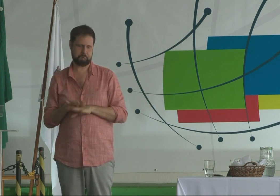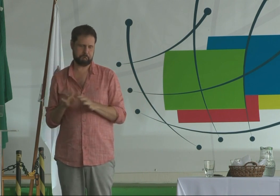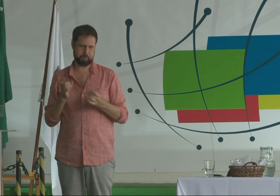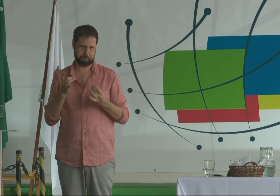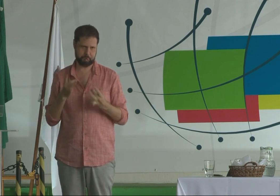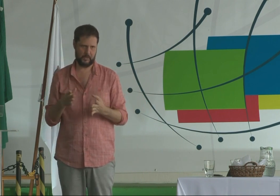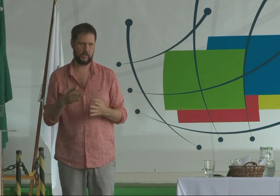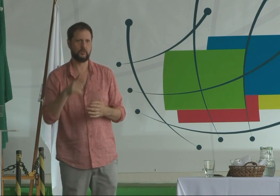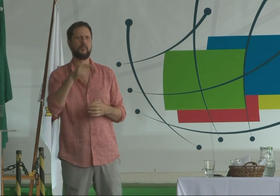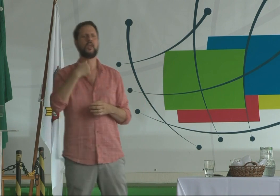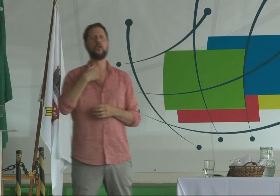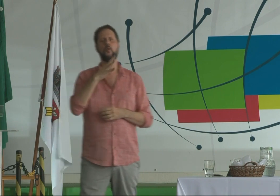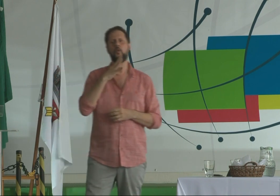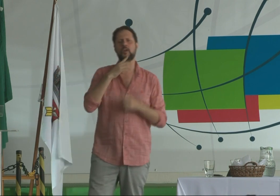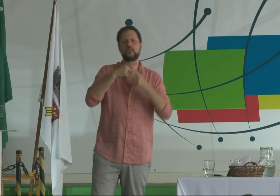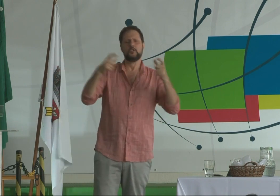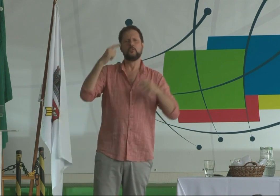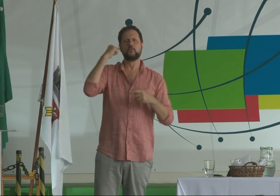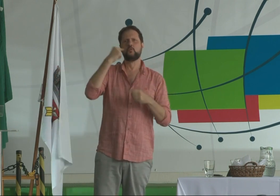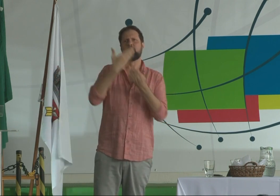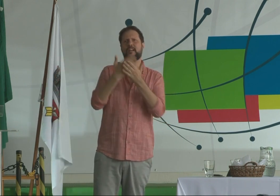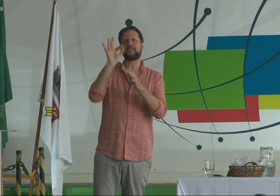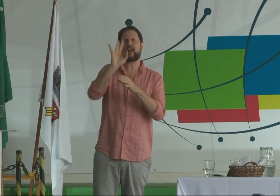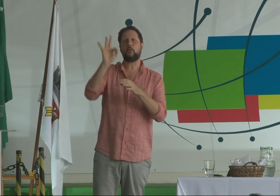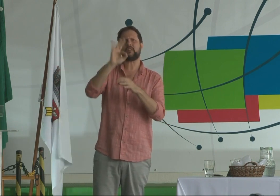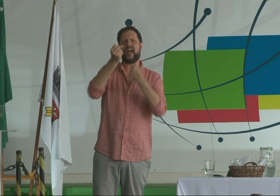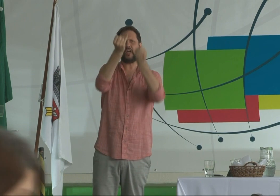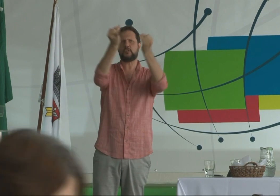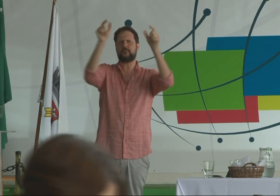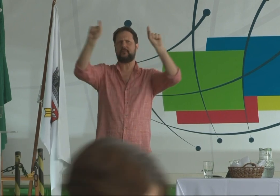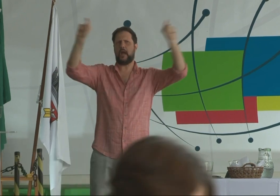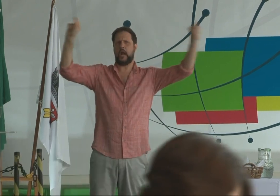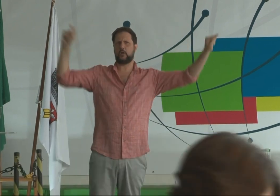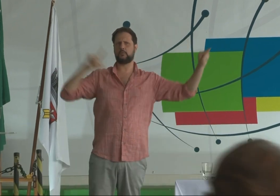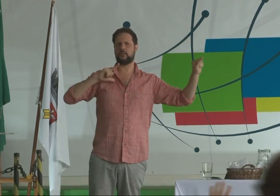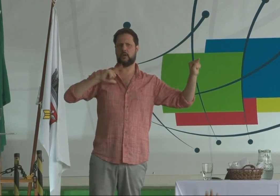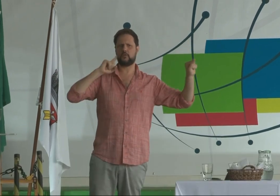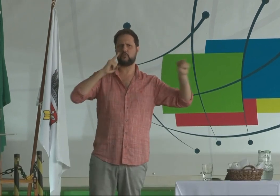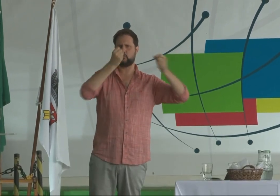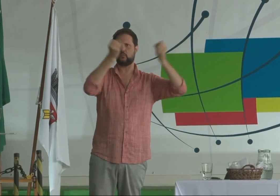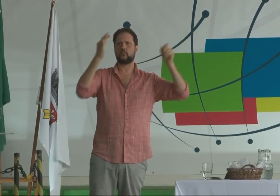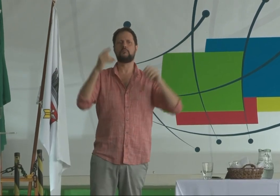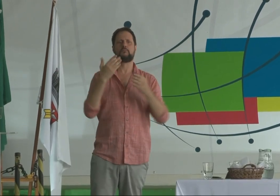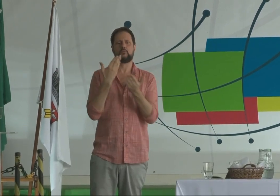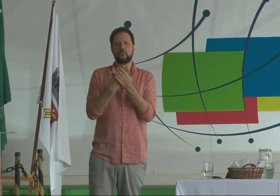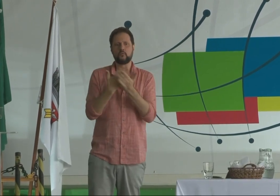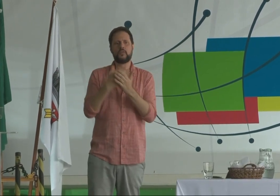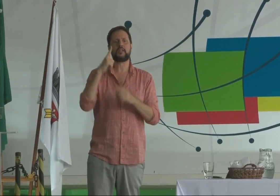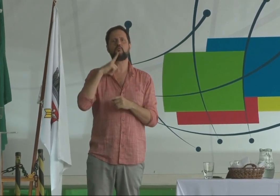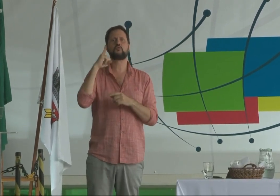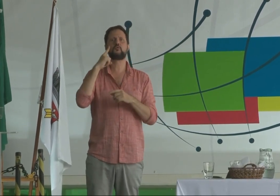os cálculos aqui, desenvolver isso é muito mais fácil. Existem alguns surdos espalhados pelo Brasil, formados e estudando.